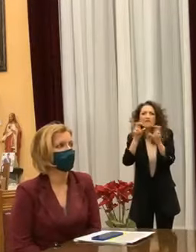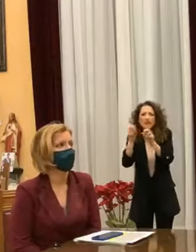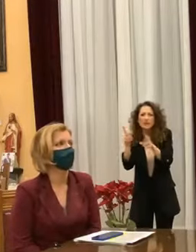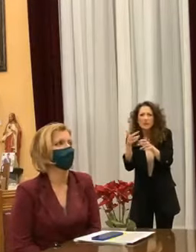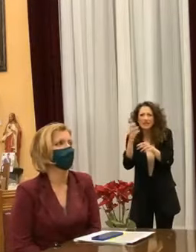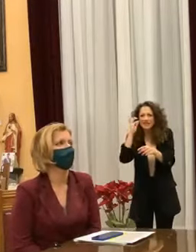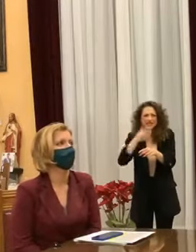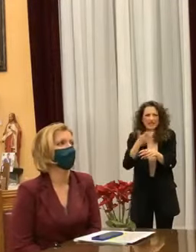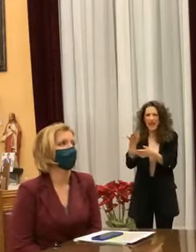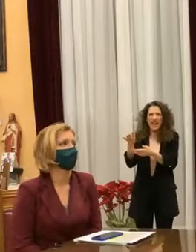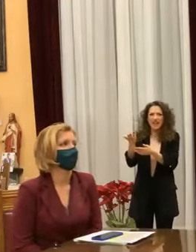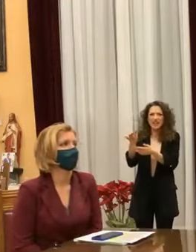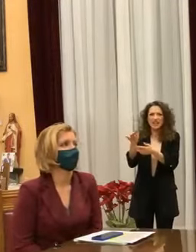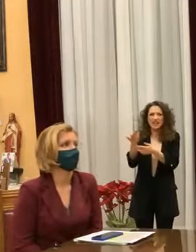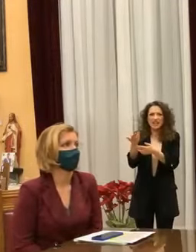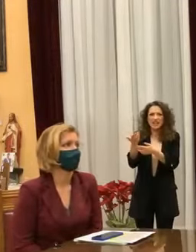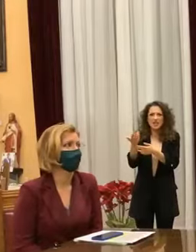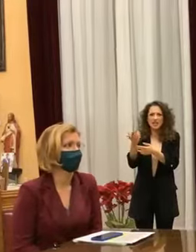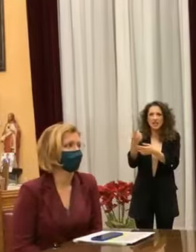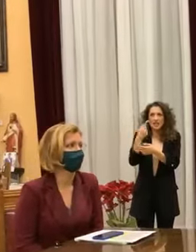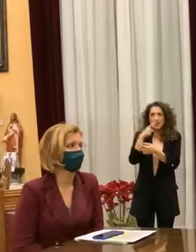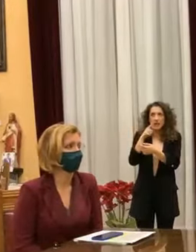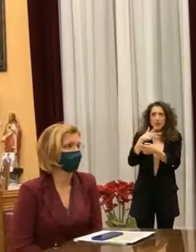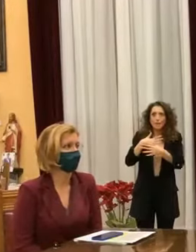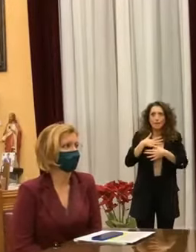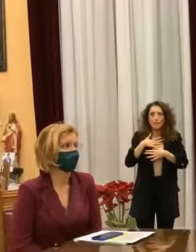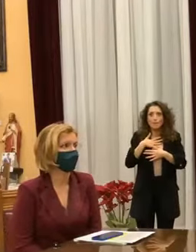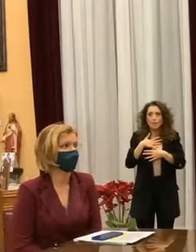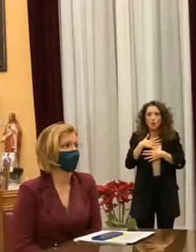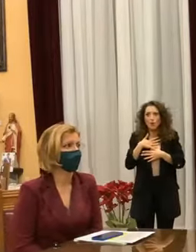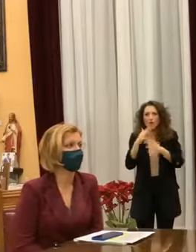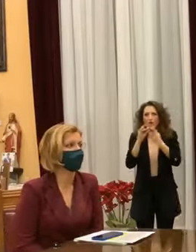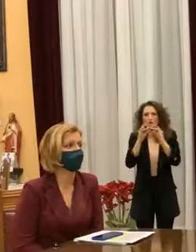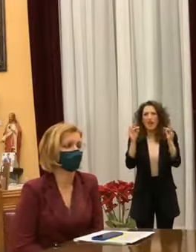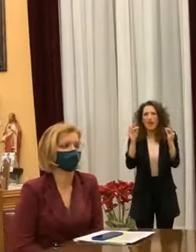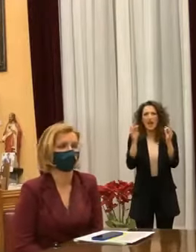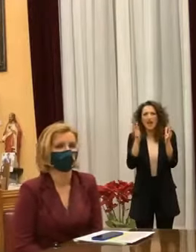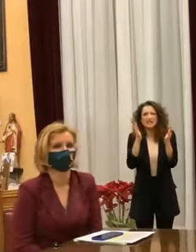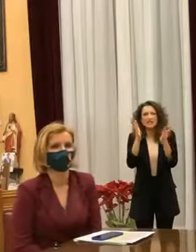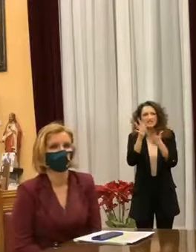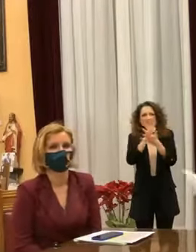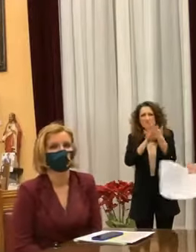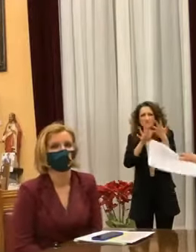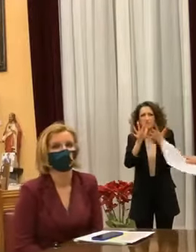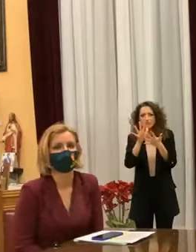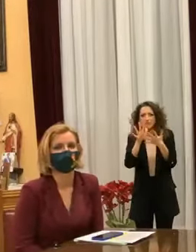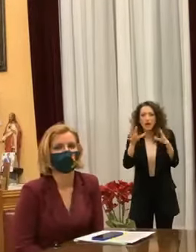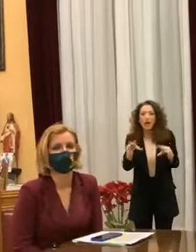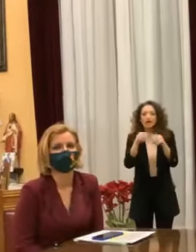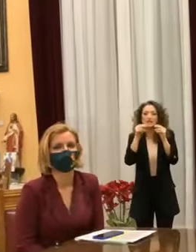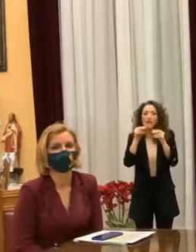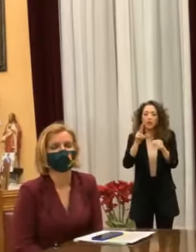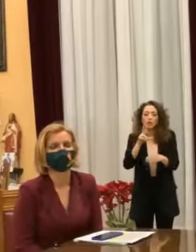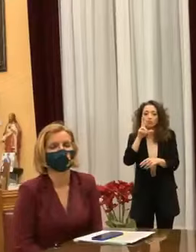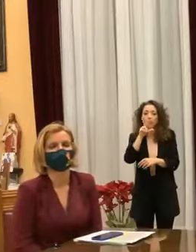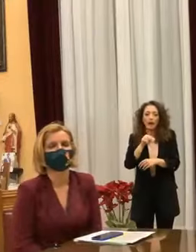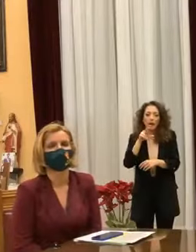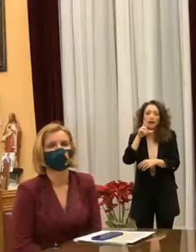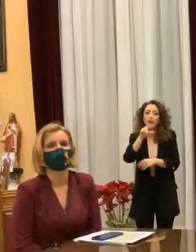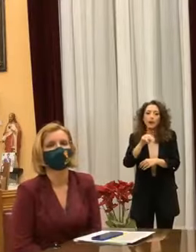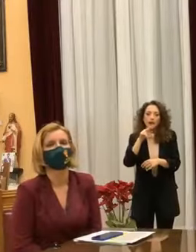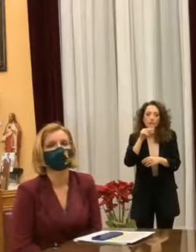serie non mi lasciate con cerino in mano perché comincia a parlare, e ha cominciato a parlare, e i tuoi amici